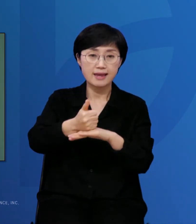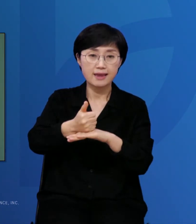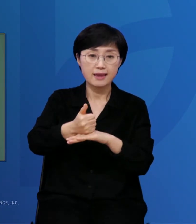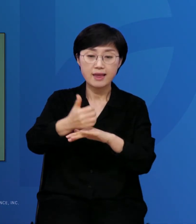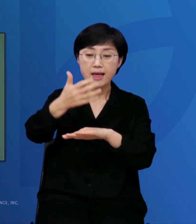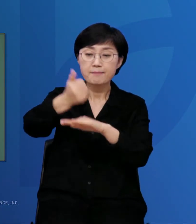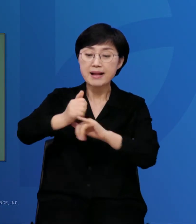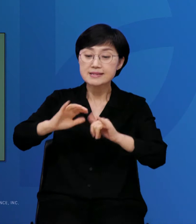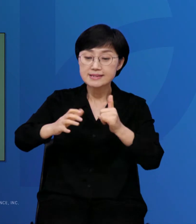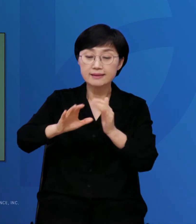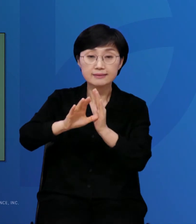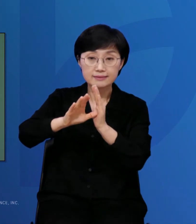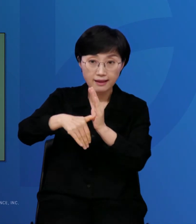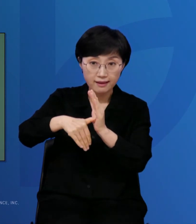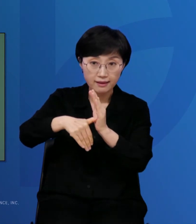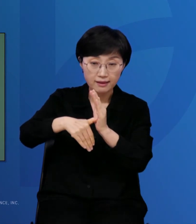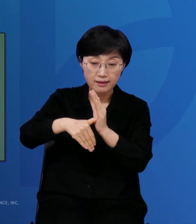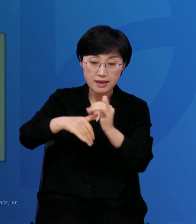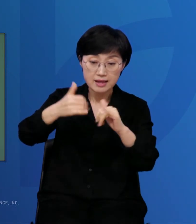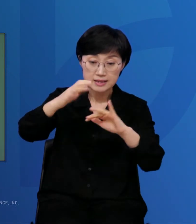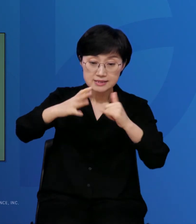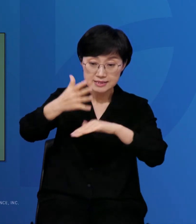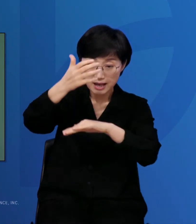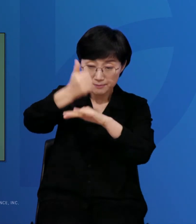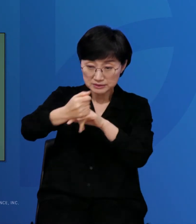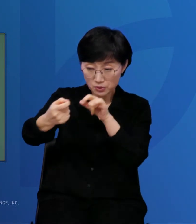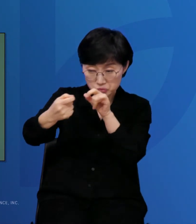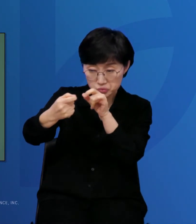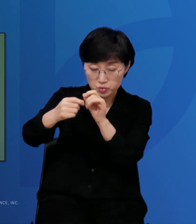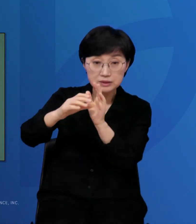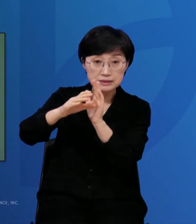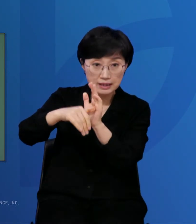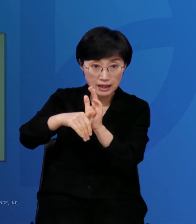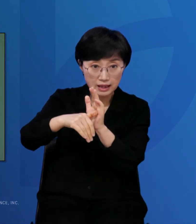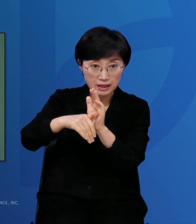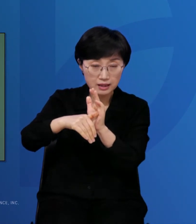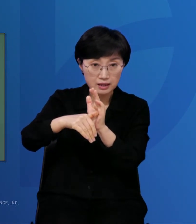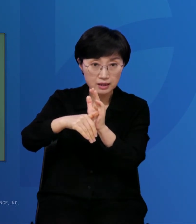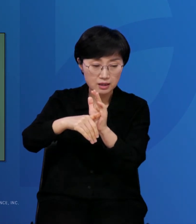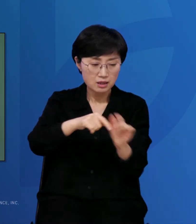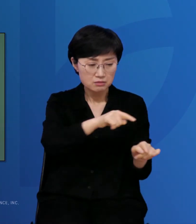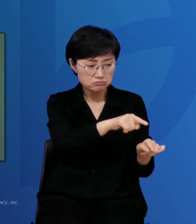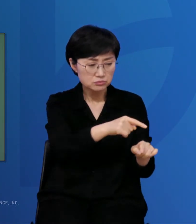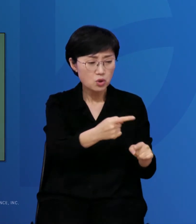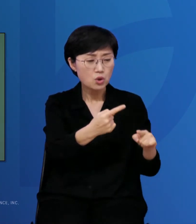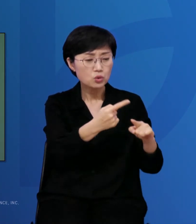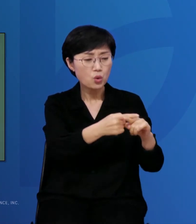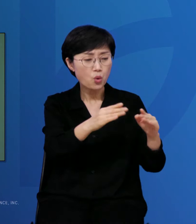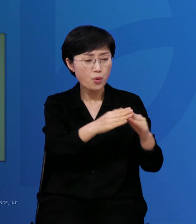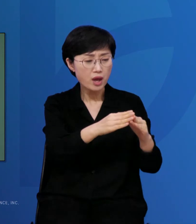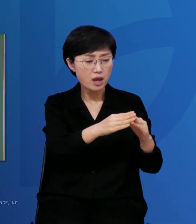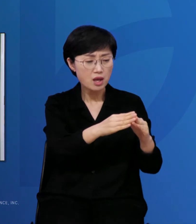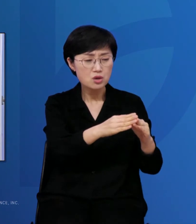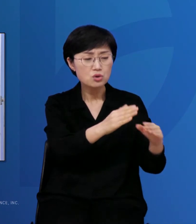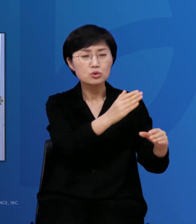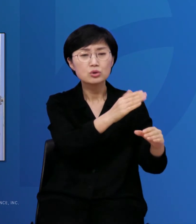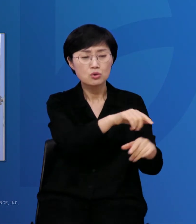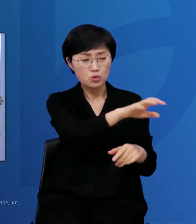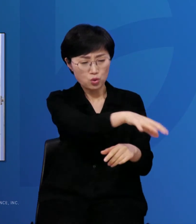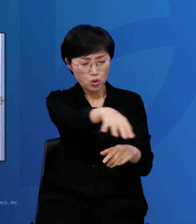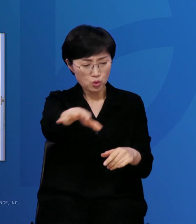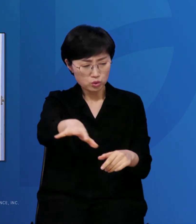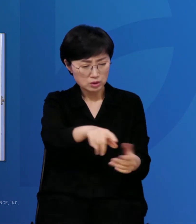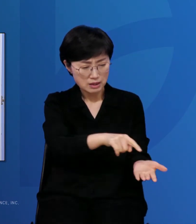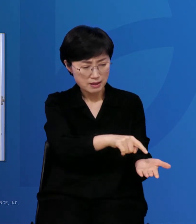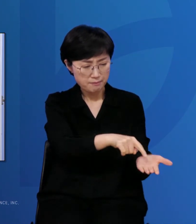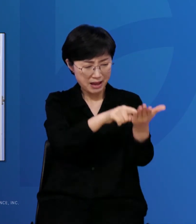성전 중심으로요. 큰 시험들, 큰 증거들 막 나오기 때문입니다. 마태복음 24장 당중 到了末日的时候,